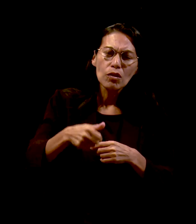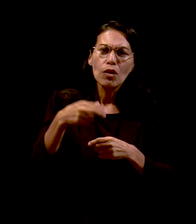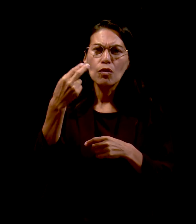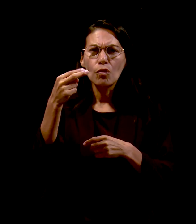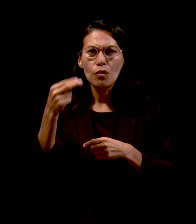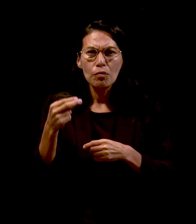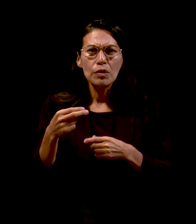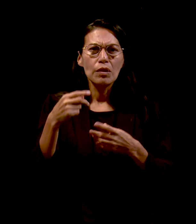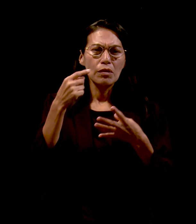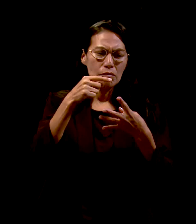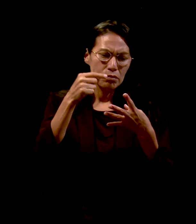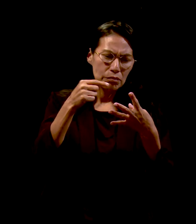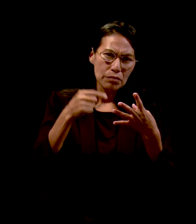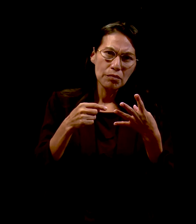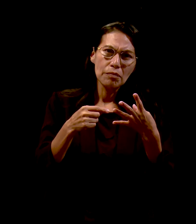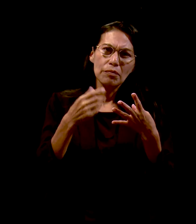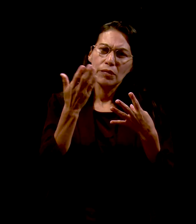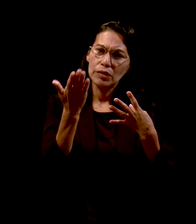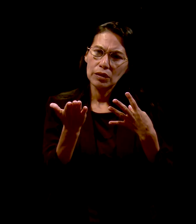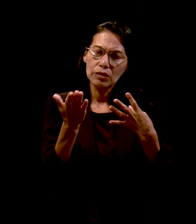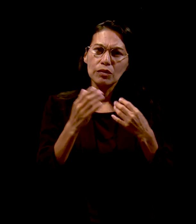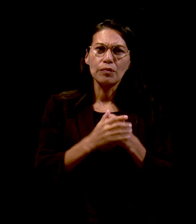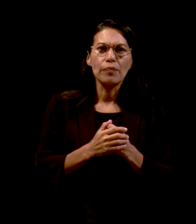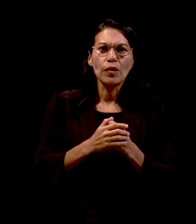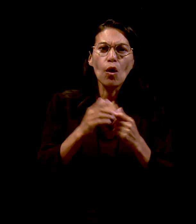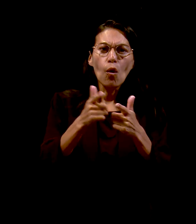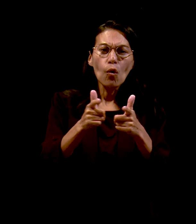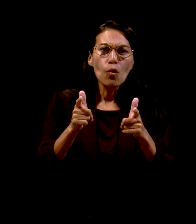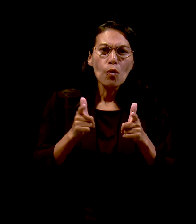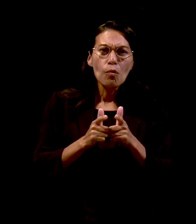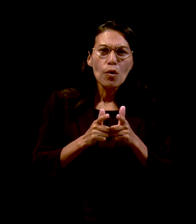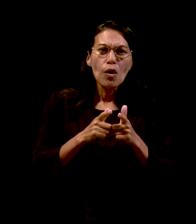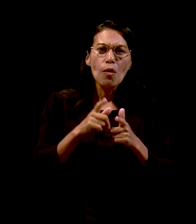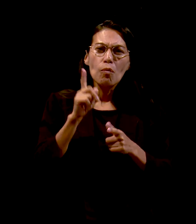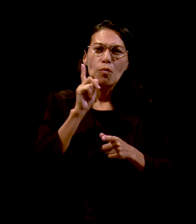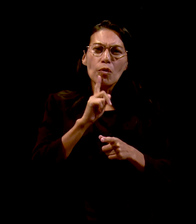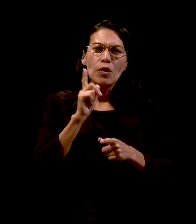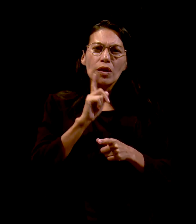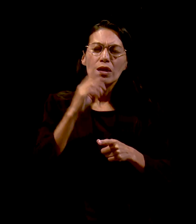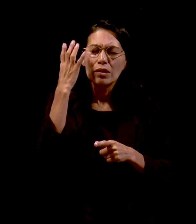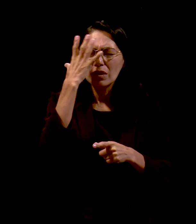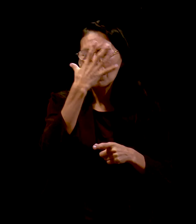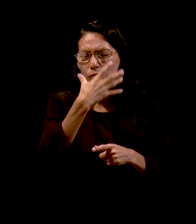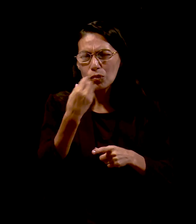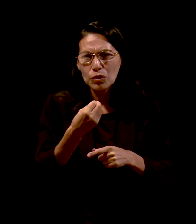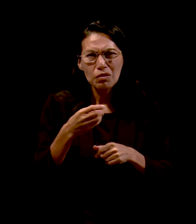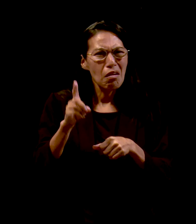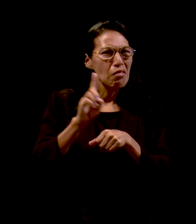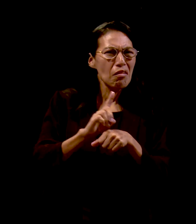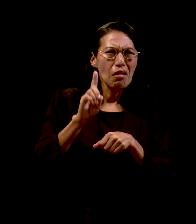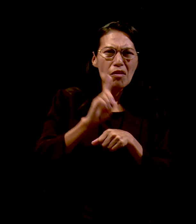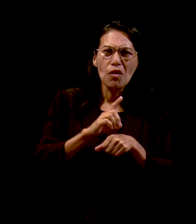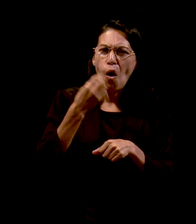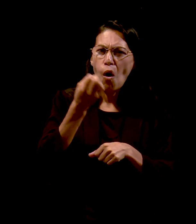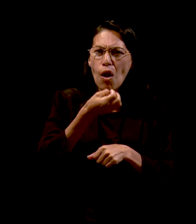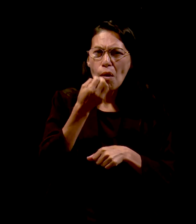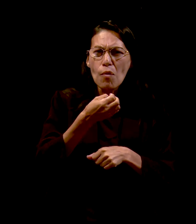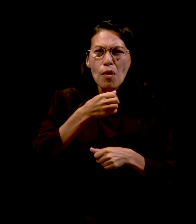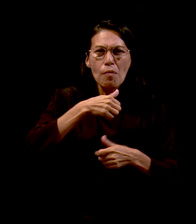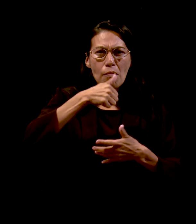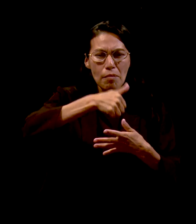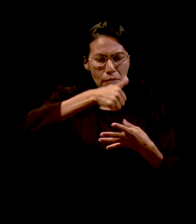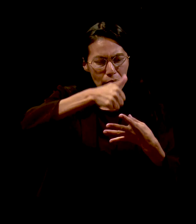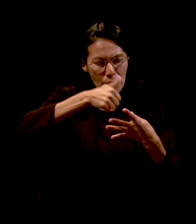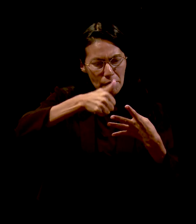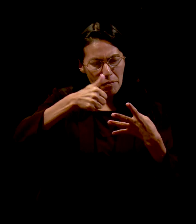grupo de preciosas damas que oran por nombre además de su servidor